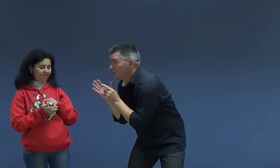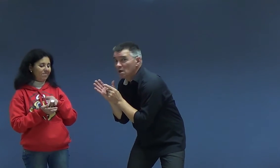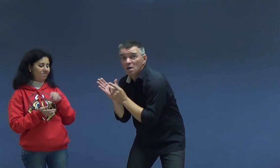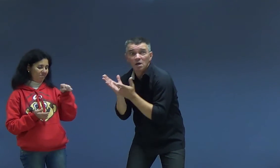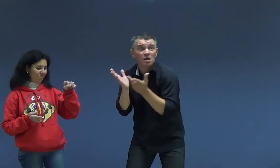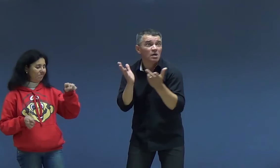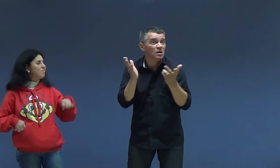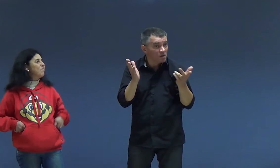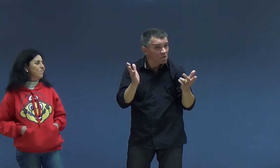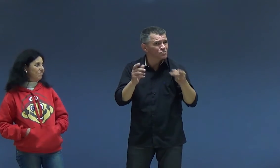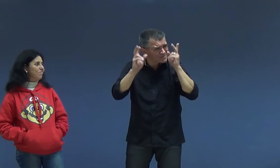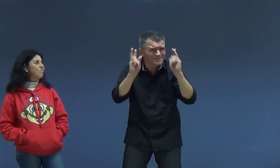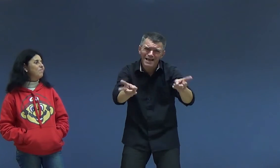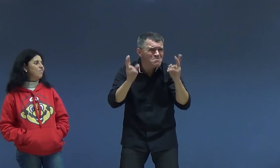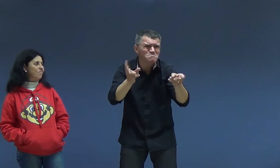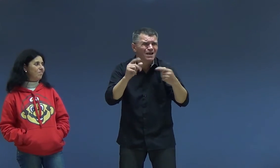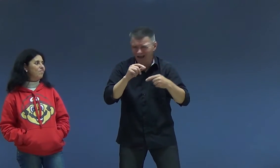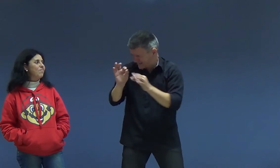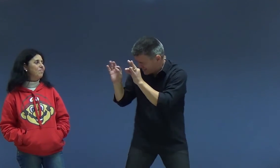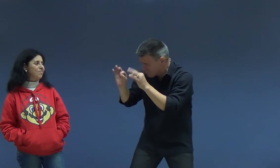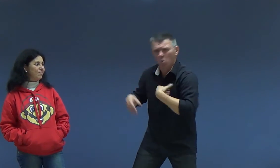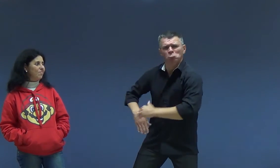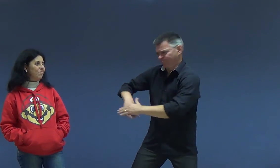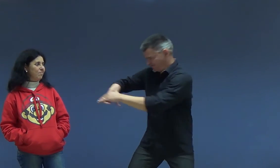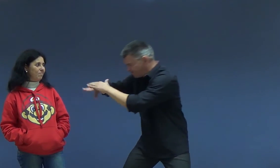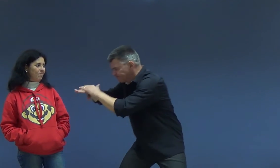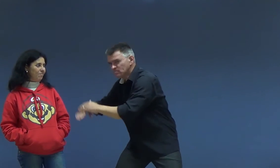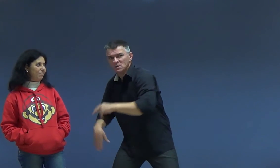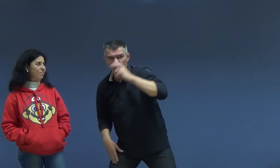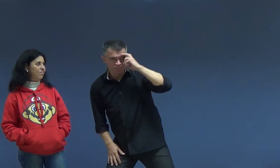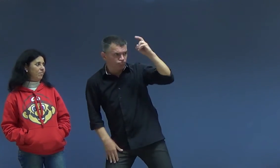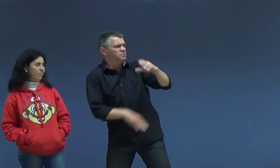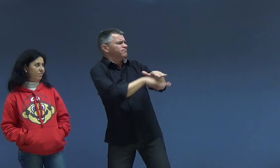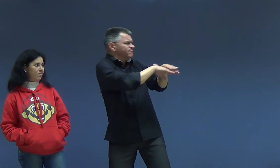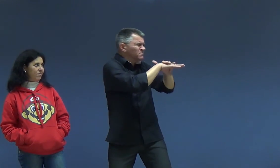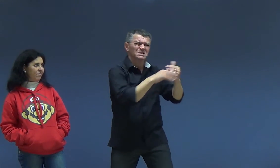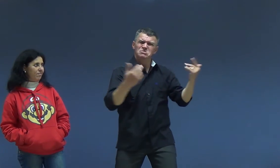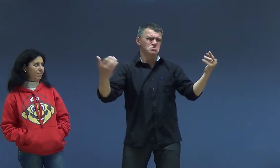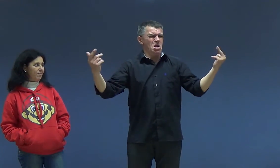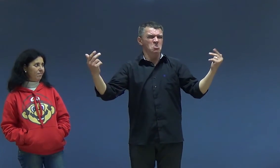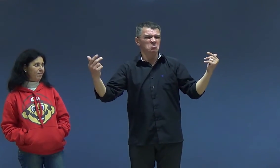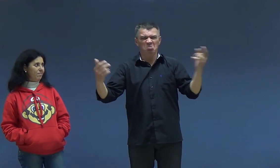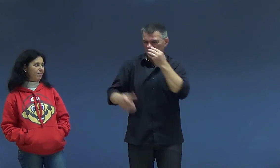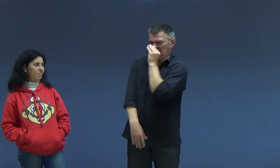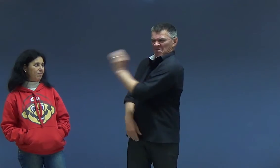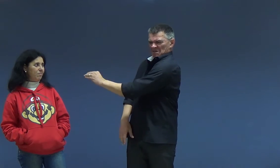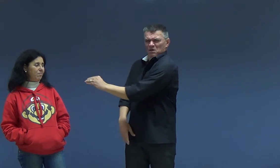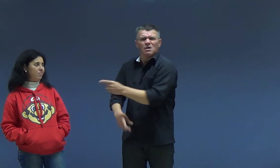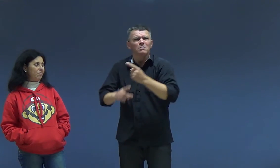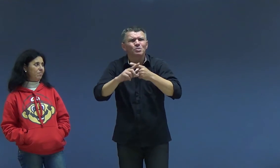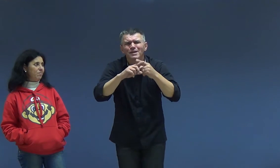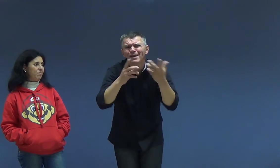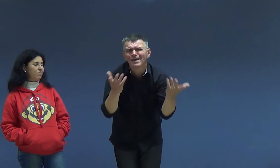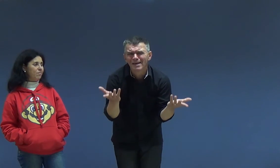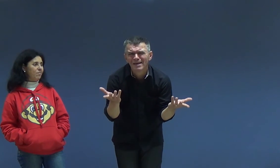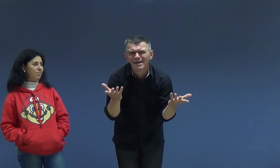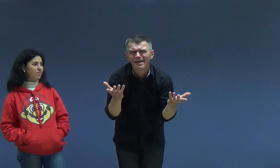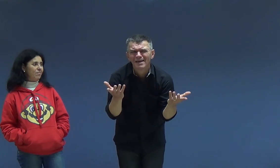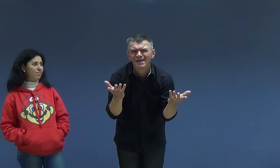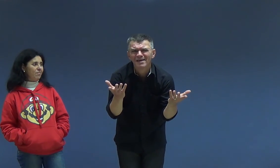verdade? Isso é sempre assim. E eu gosto de conversar com ela. Não posso desprezar. Por que